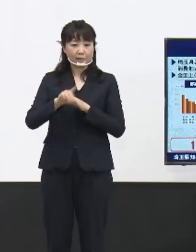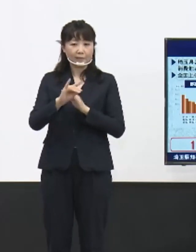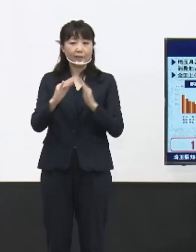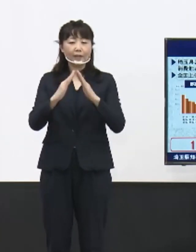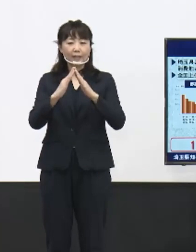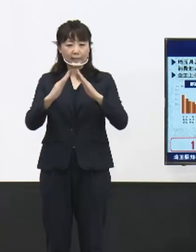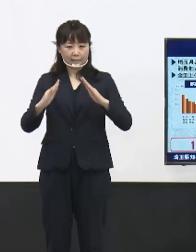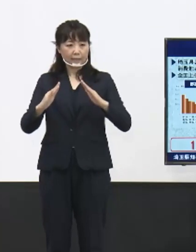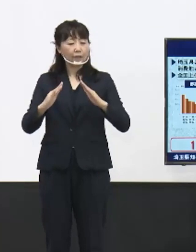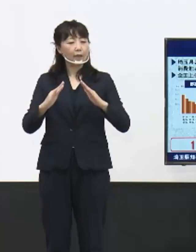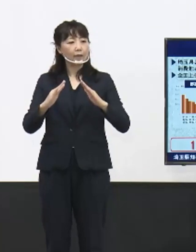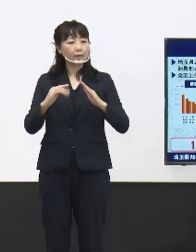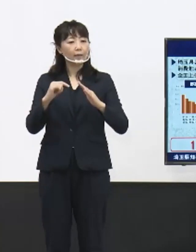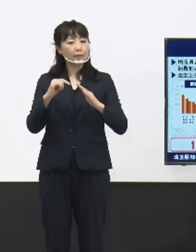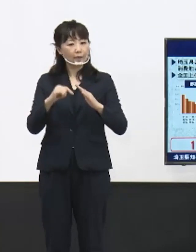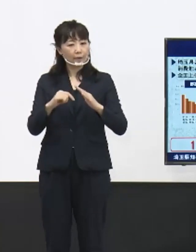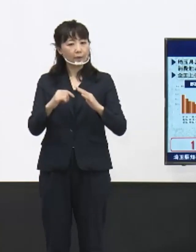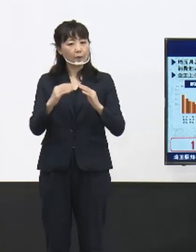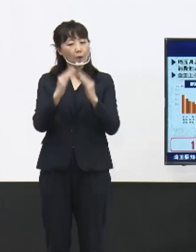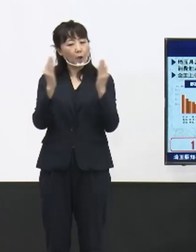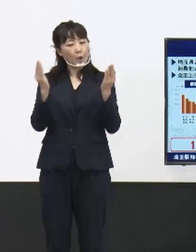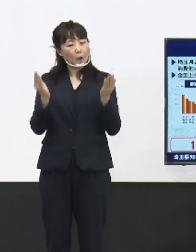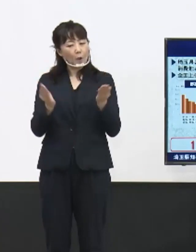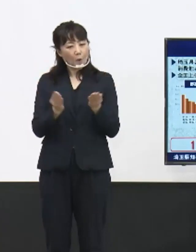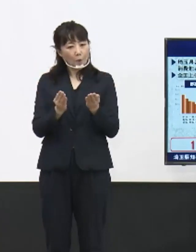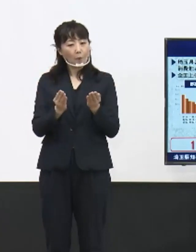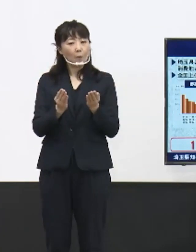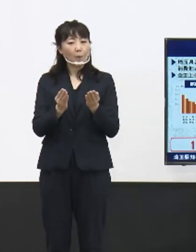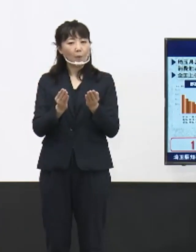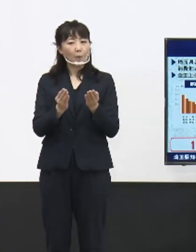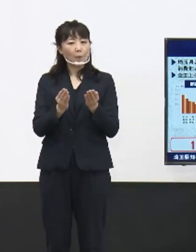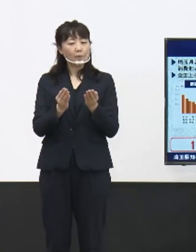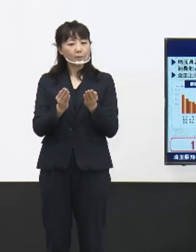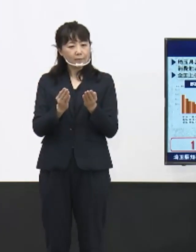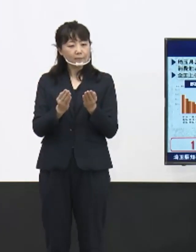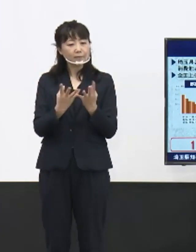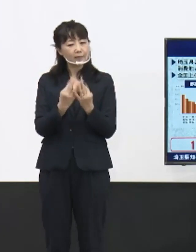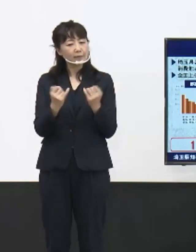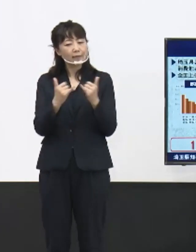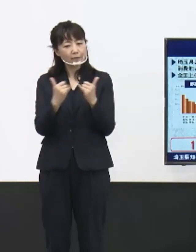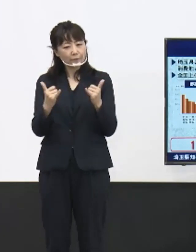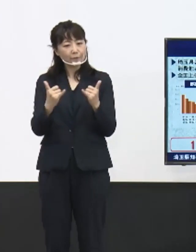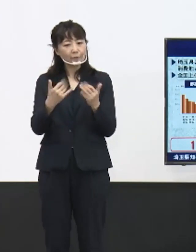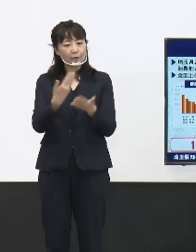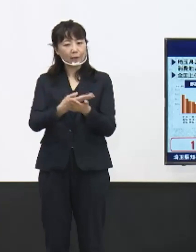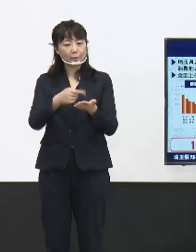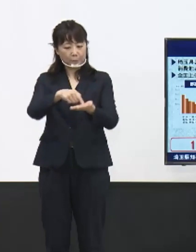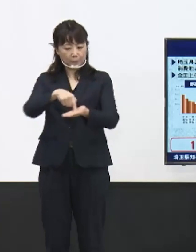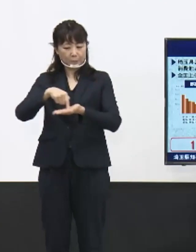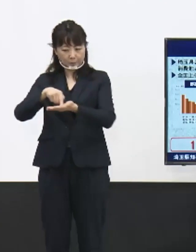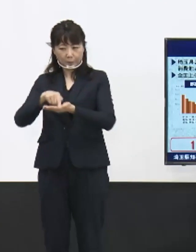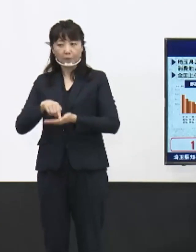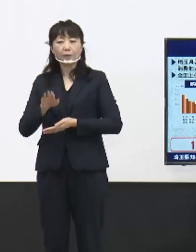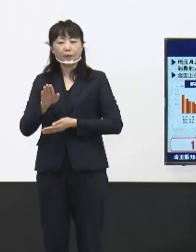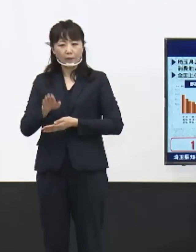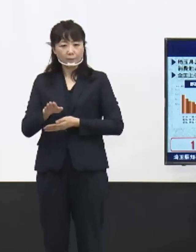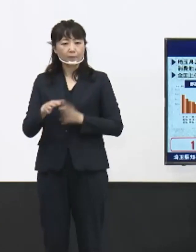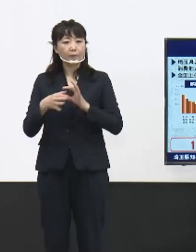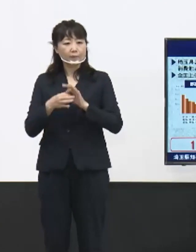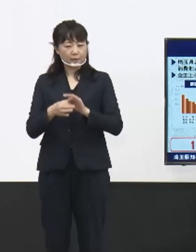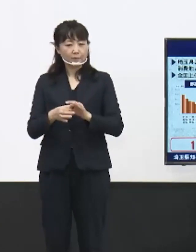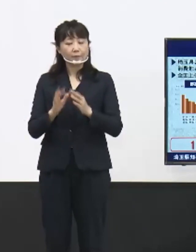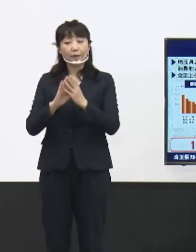くの、会派で言えばほとんど多くの人数の方々からもいただいたところであり、我々としてはサッカー協